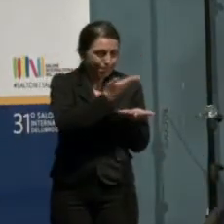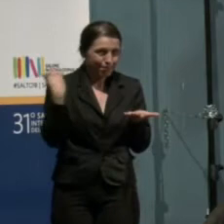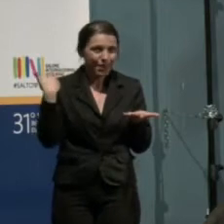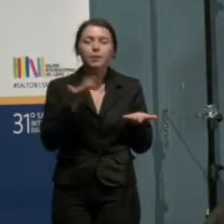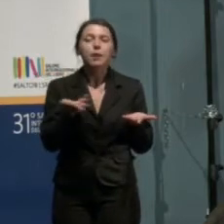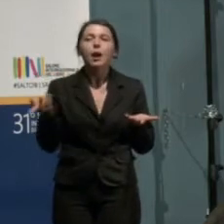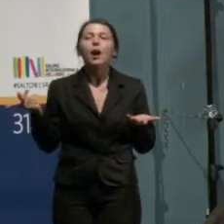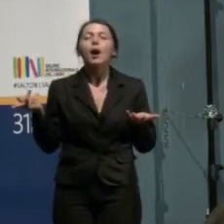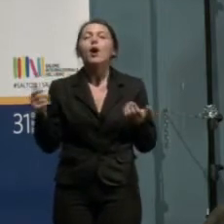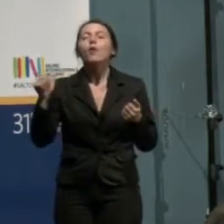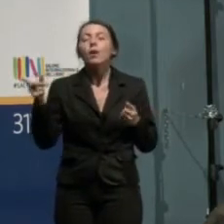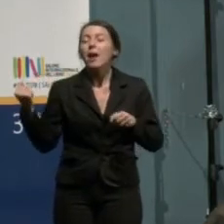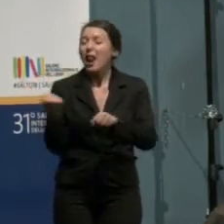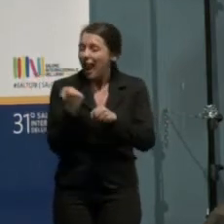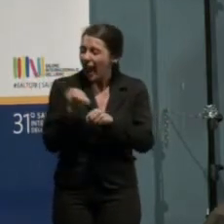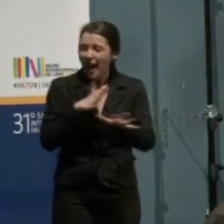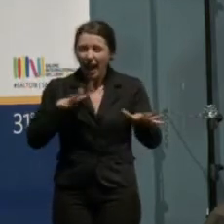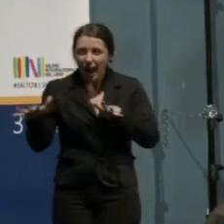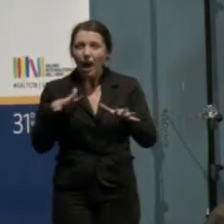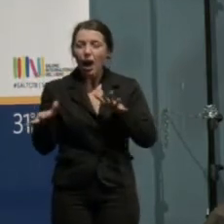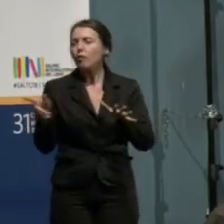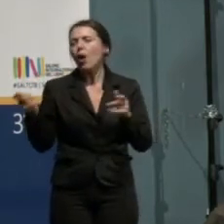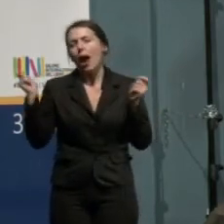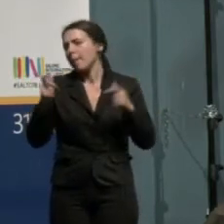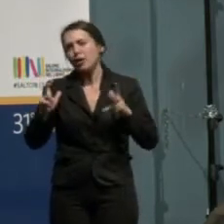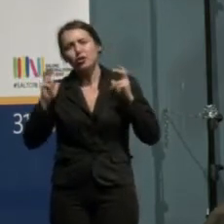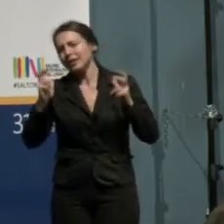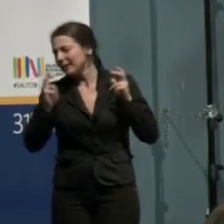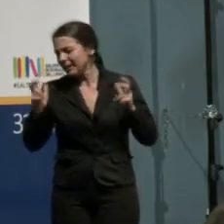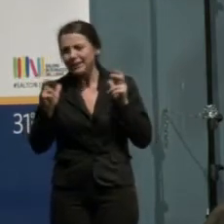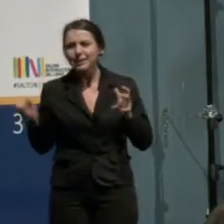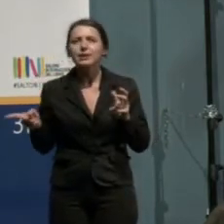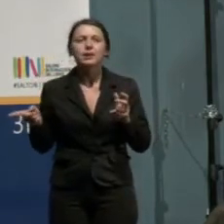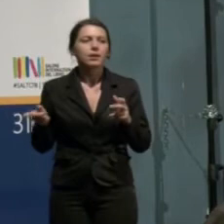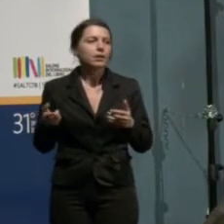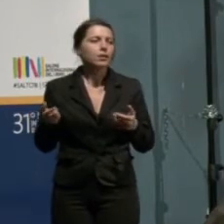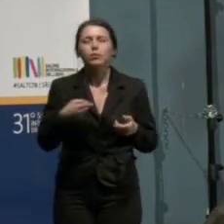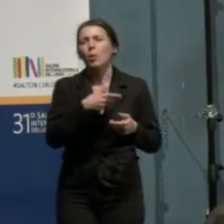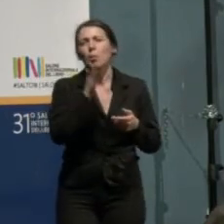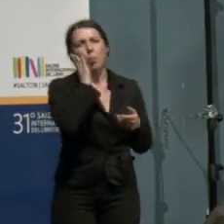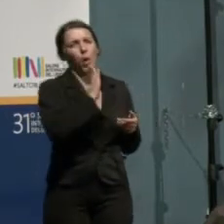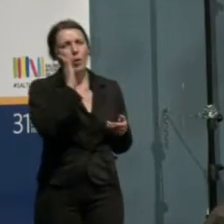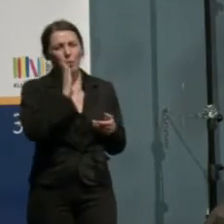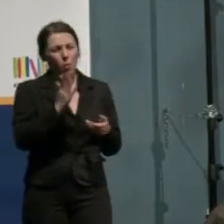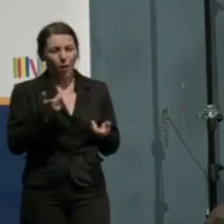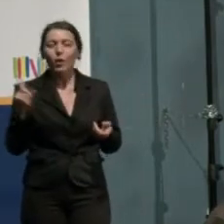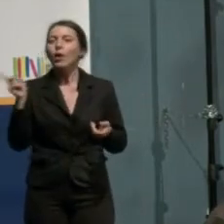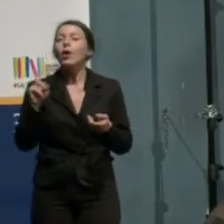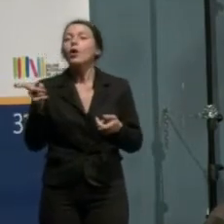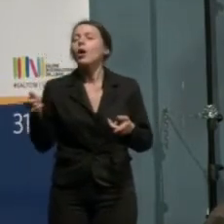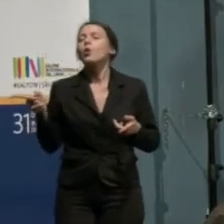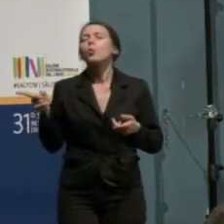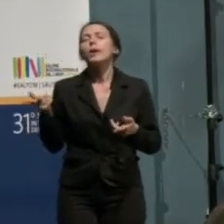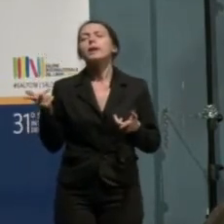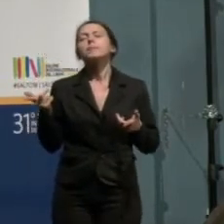molto intensa la quale capacità di lavoro che a giuseppe giulietti diciamo che ha una capacità di pressione usiamo un